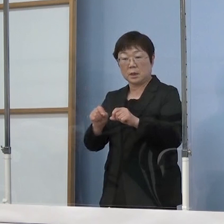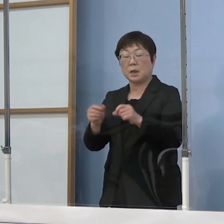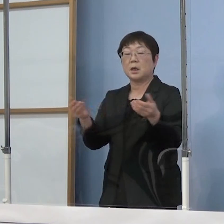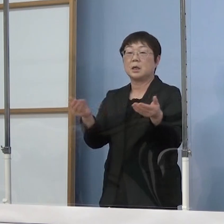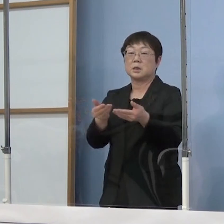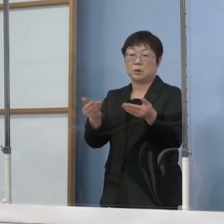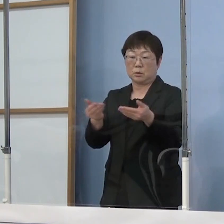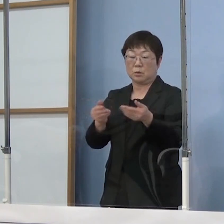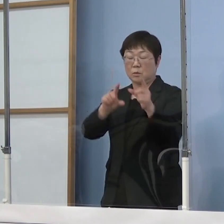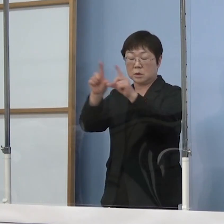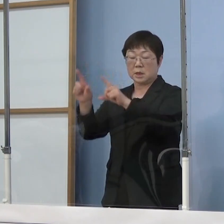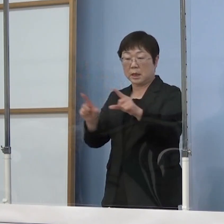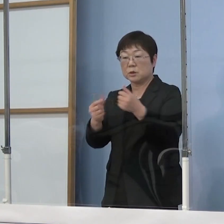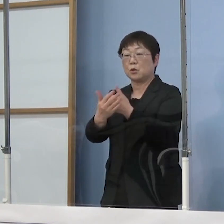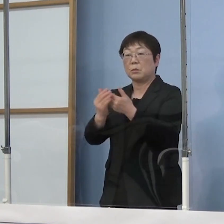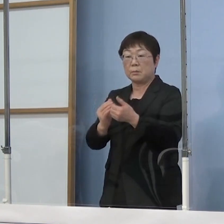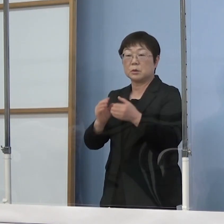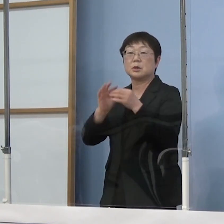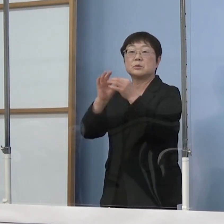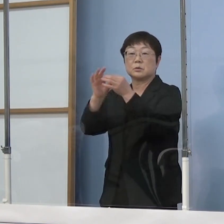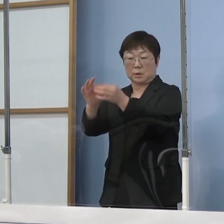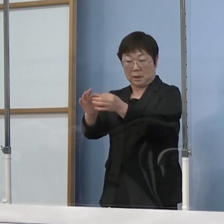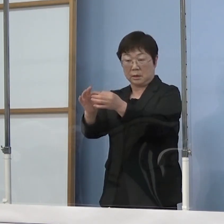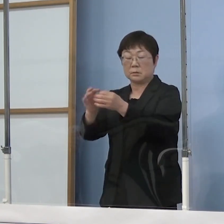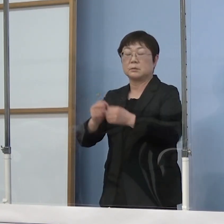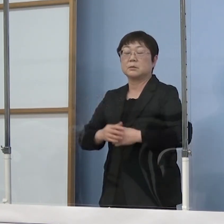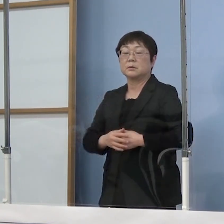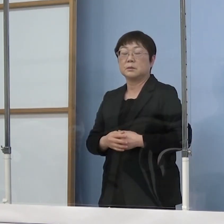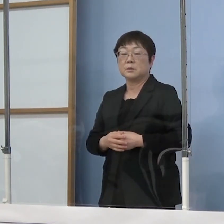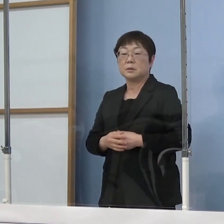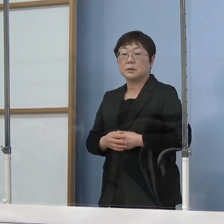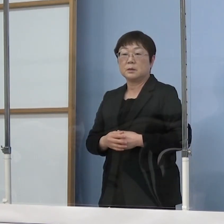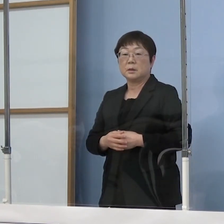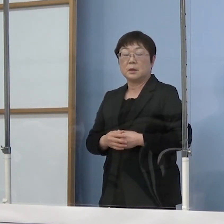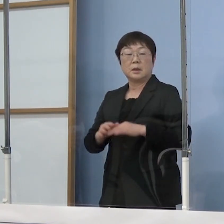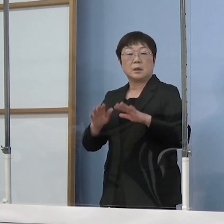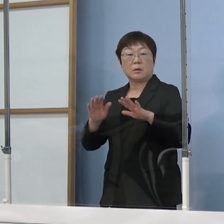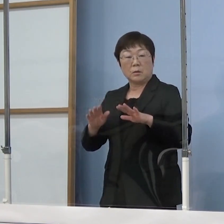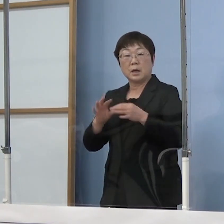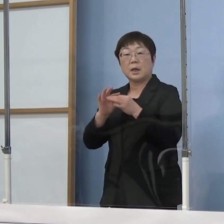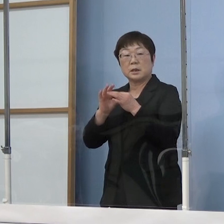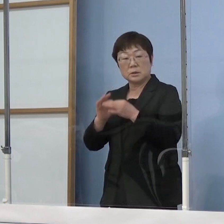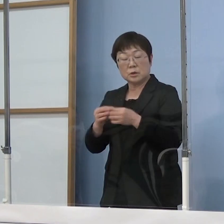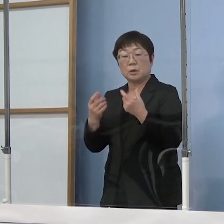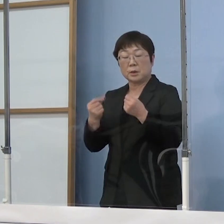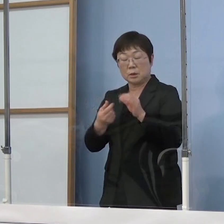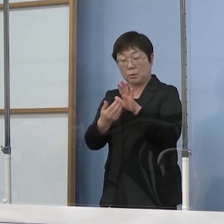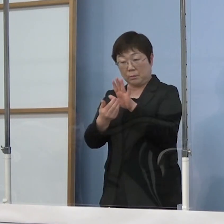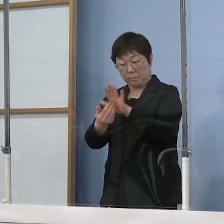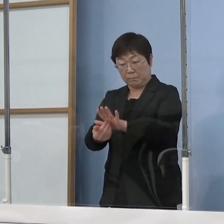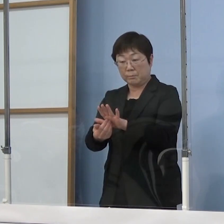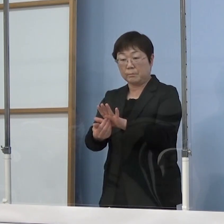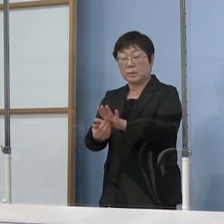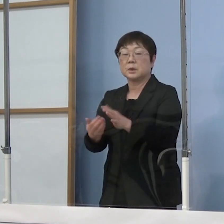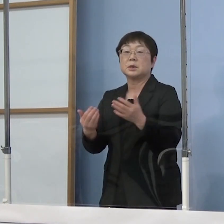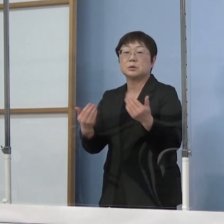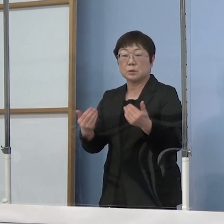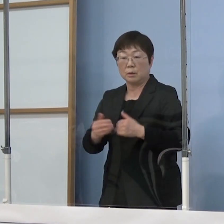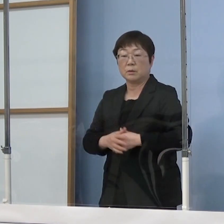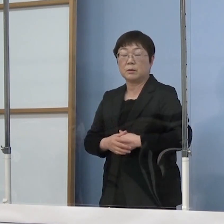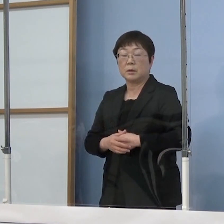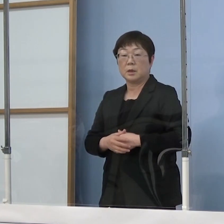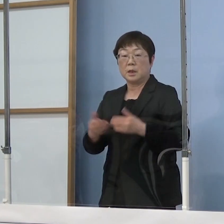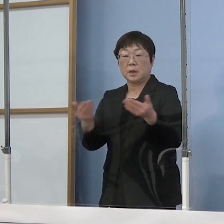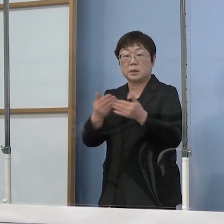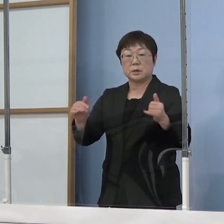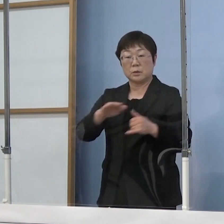ることにつながってくるということになりますので、まあ、今回についてもしっかりと防御しなきゃいけないと。確かに事